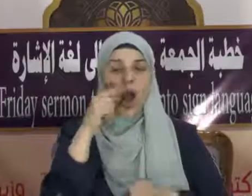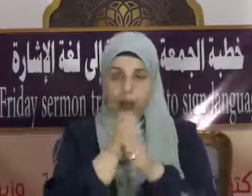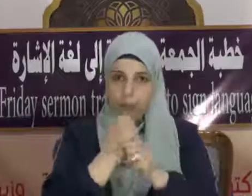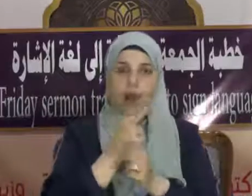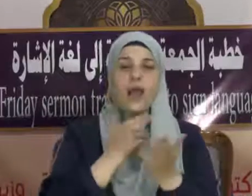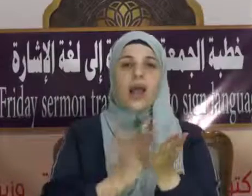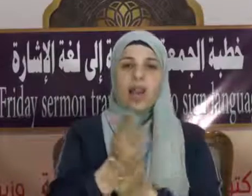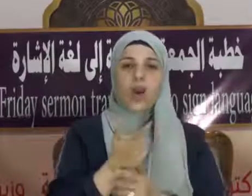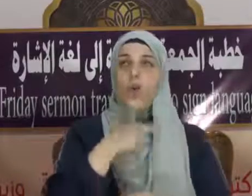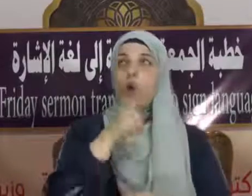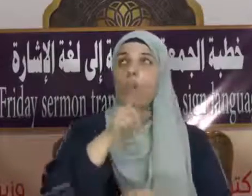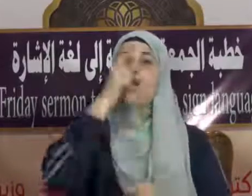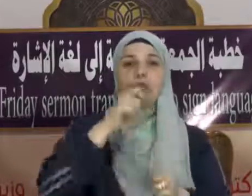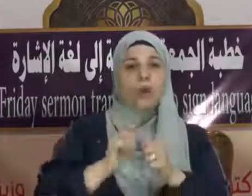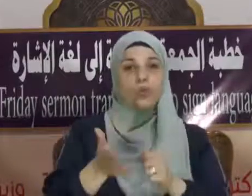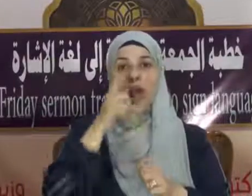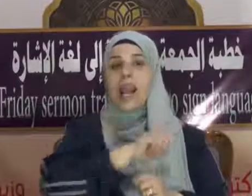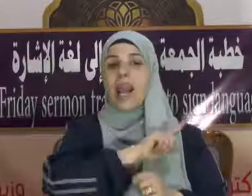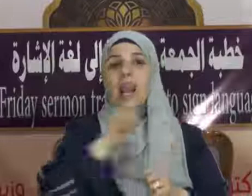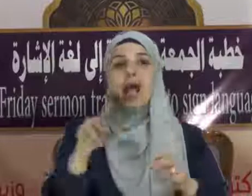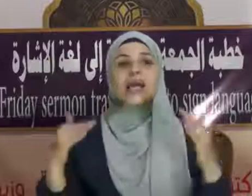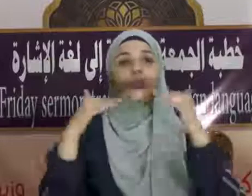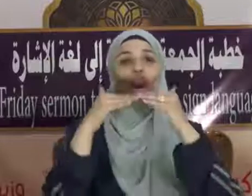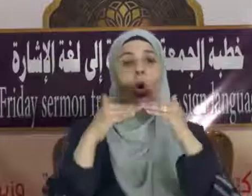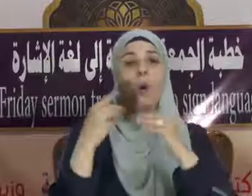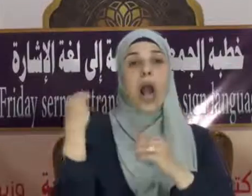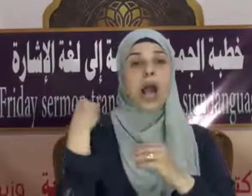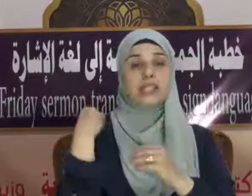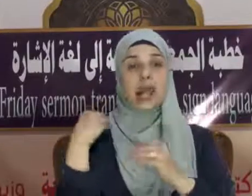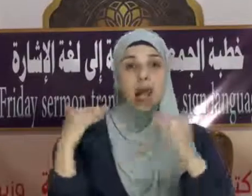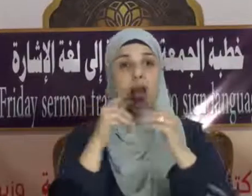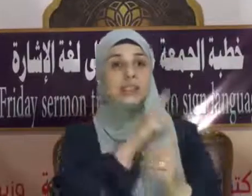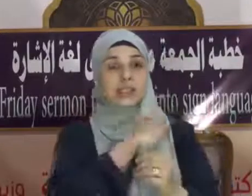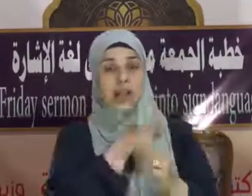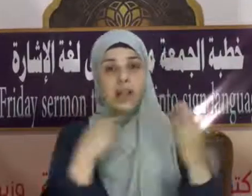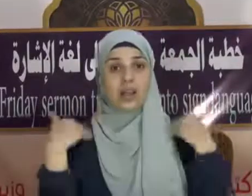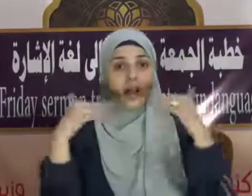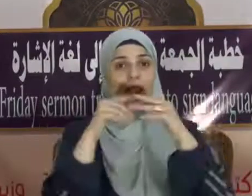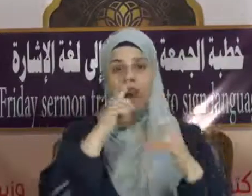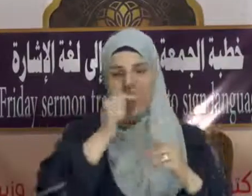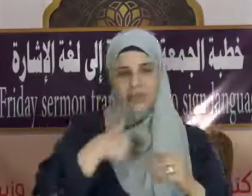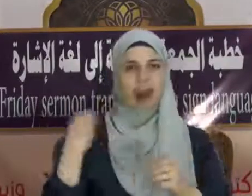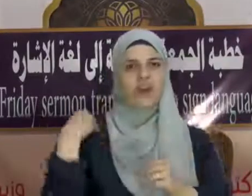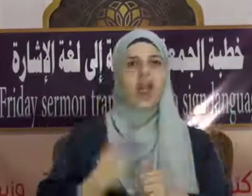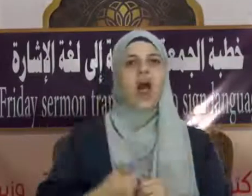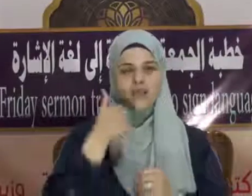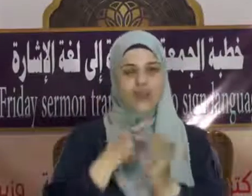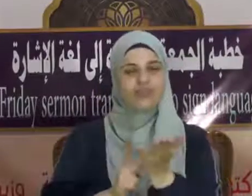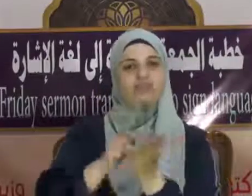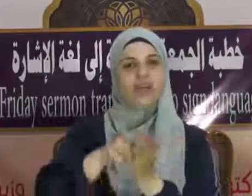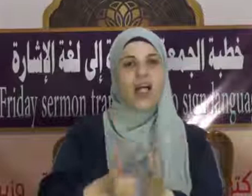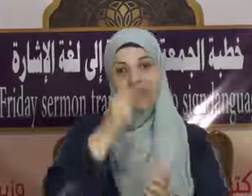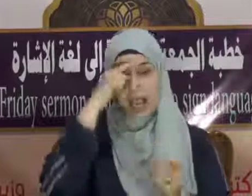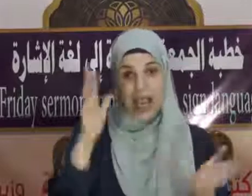تعالى: ولا تستوي الحسنة ولا السيئة، ادفع بالتي هي أحسن، فإذا الذي